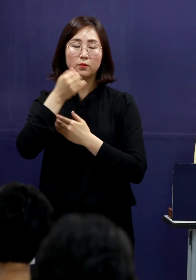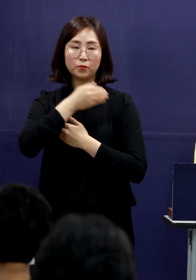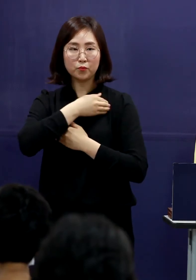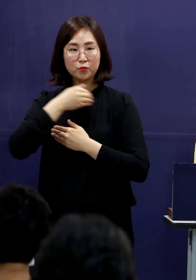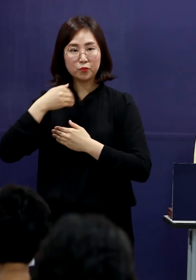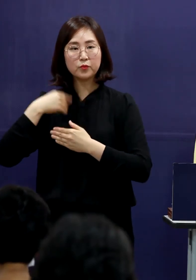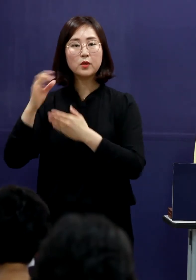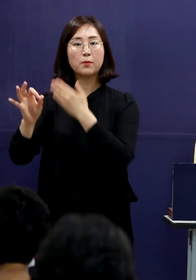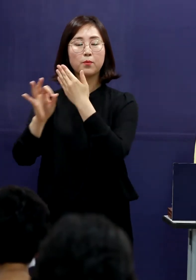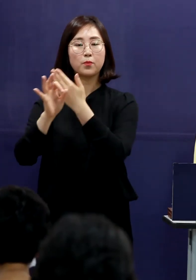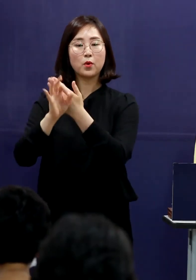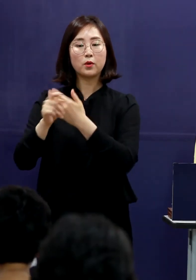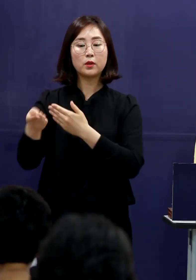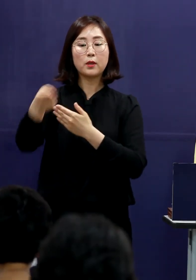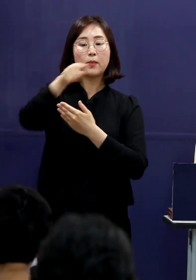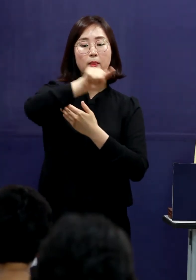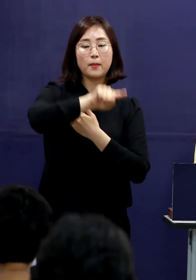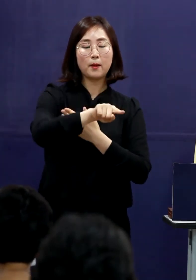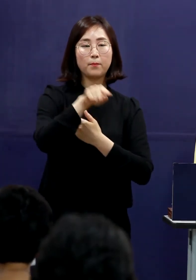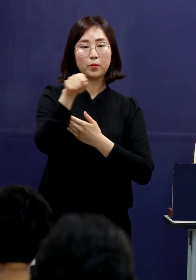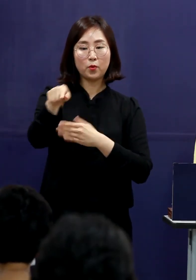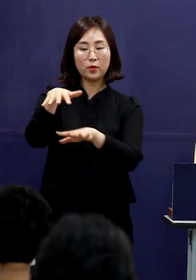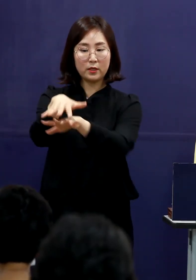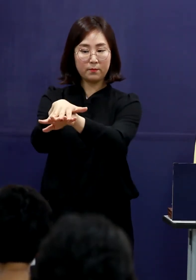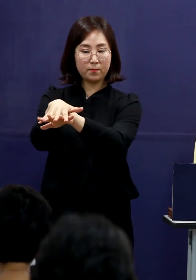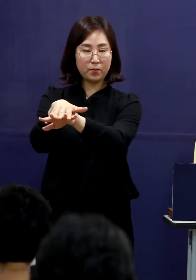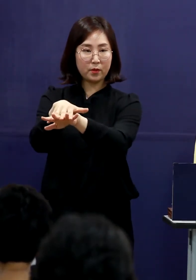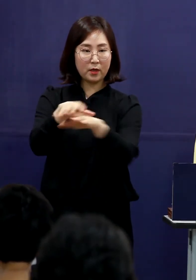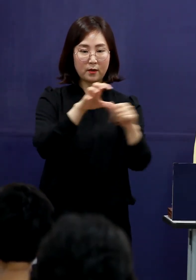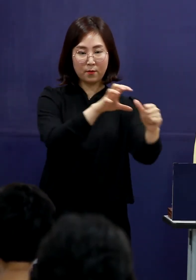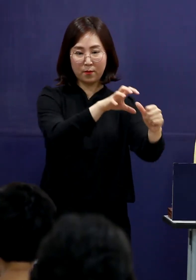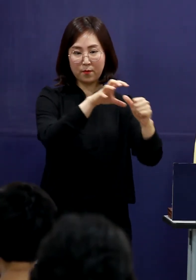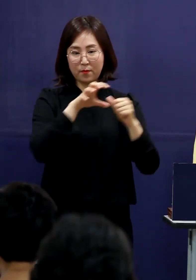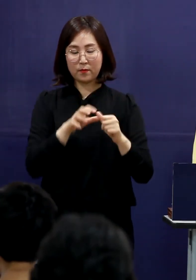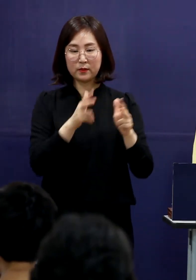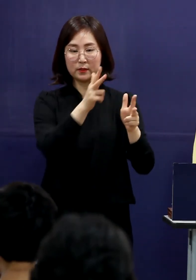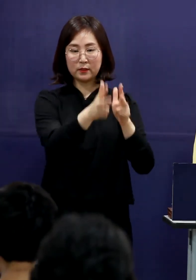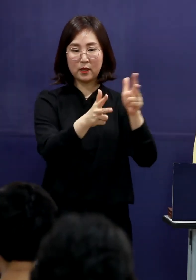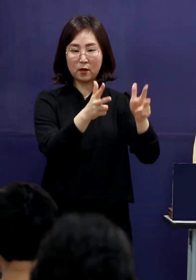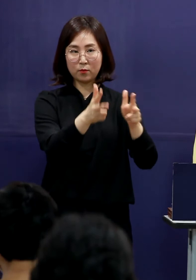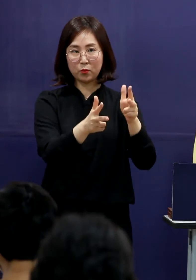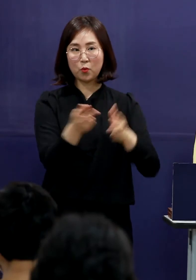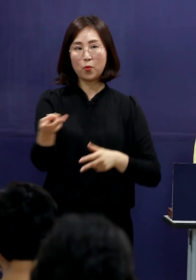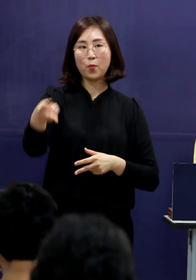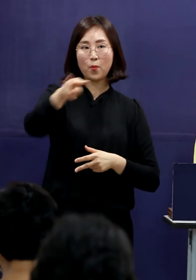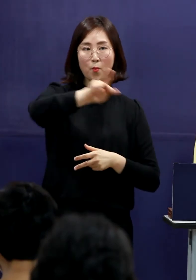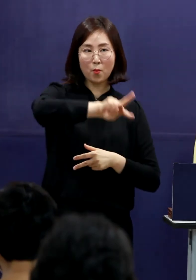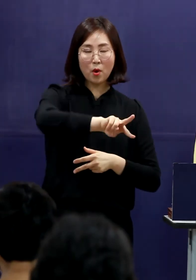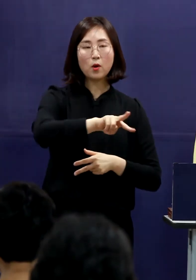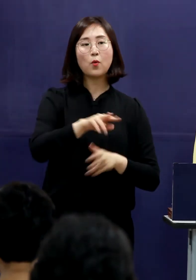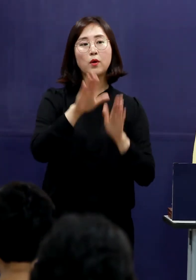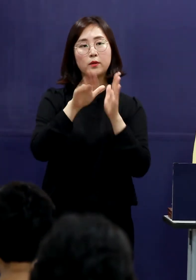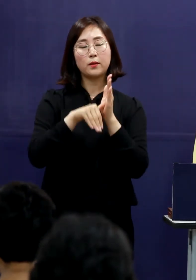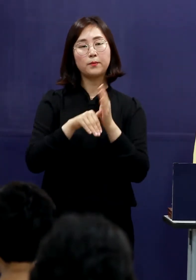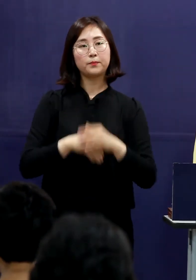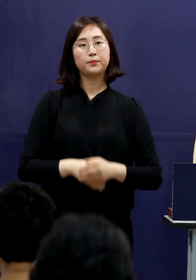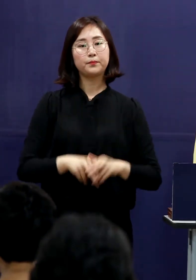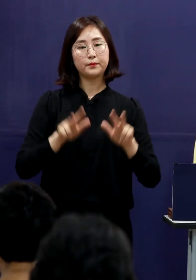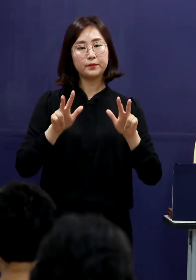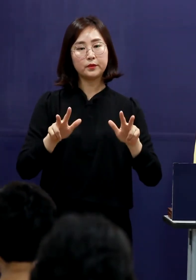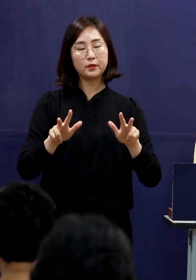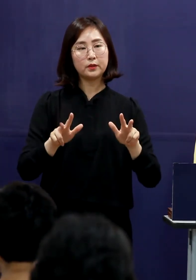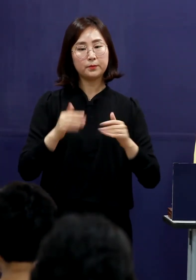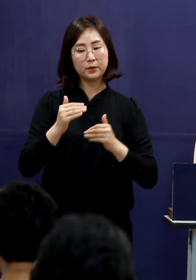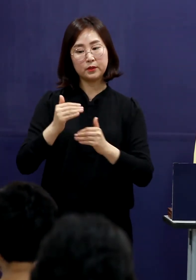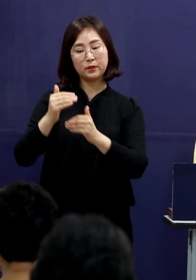이 인프라를 어떻게 활용할 것인지에 관한 사업 중심으로 이제 전환을 해야 되는 그런 시점입니다. 물론 지금 현재